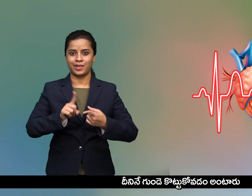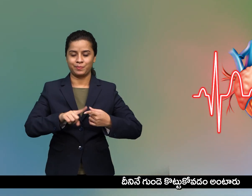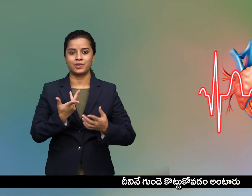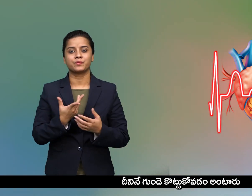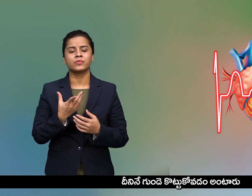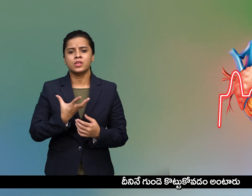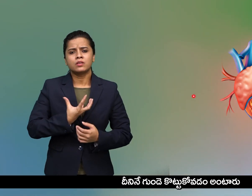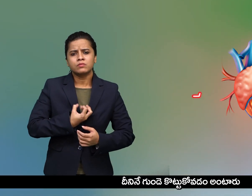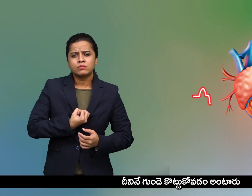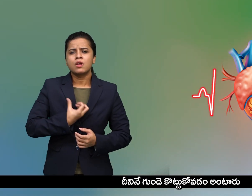కొట్టుకోవడం అంటారు.